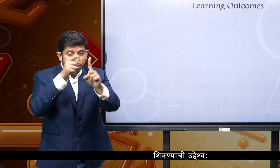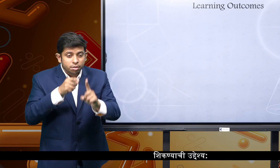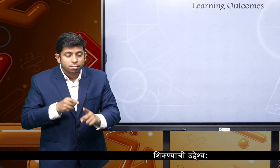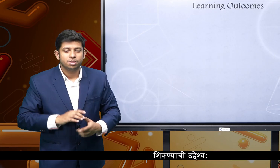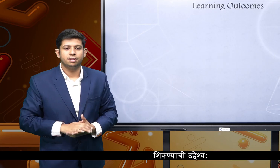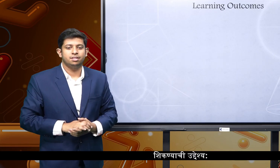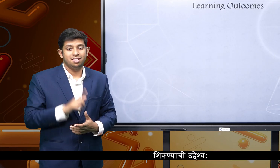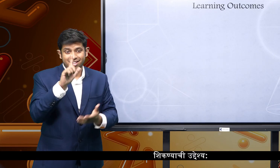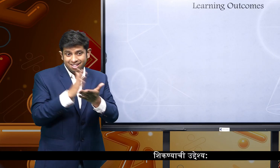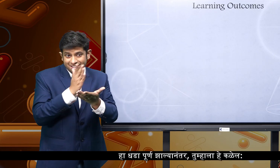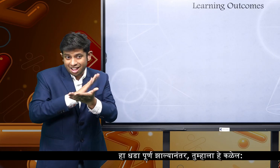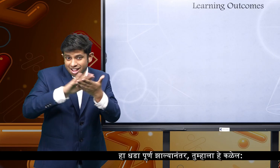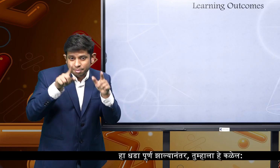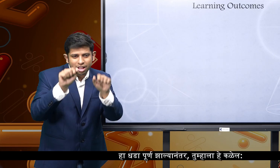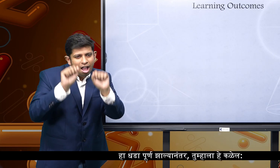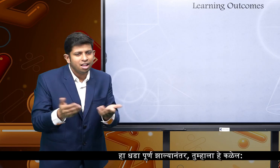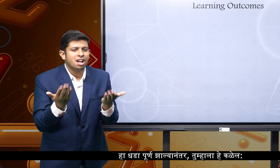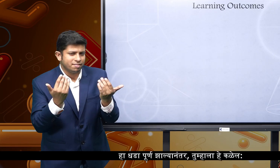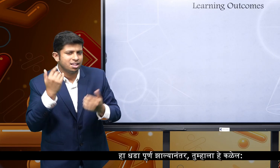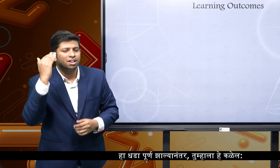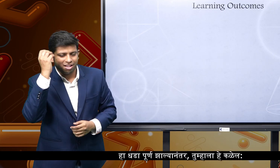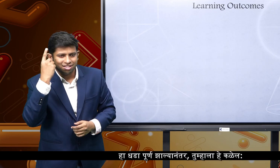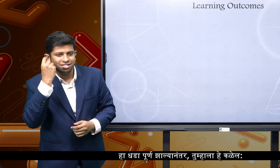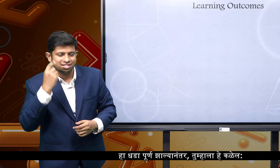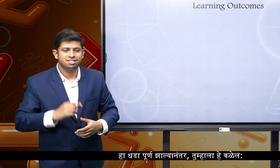शिकण्याचे उद्देश. हा धडा पूर्ण झाल्यानंतर तुम्हाला हे कळेल: